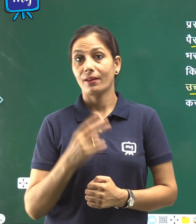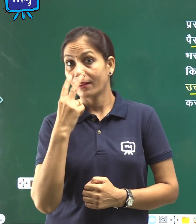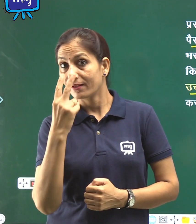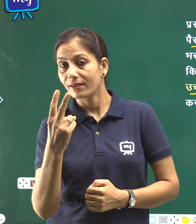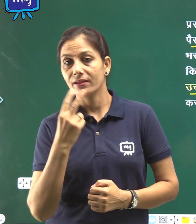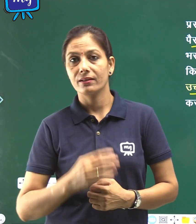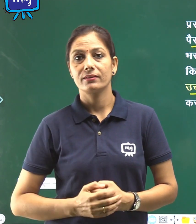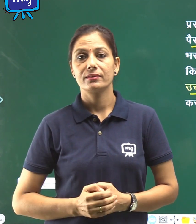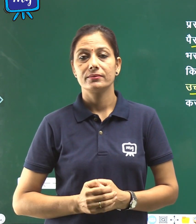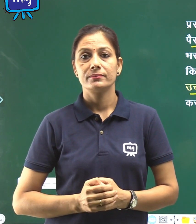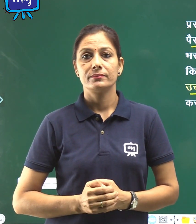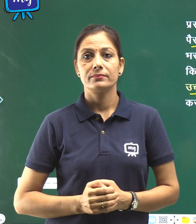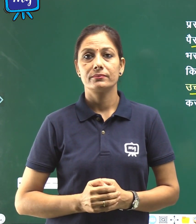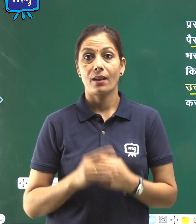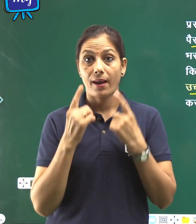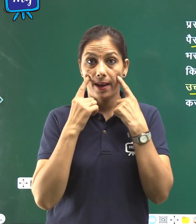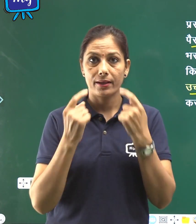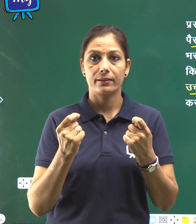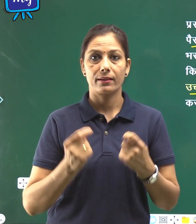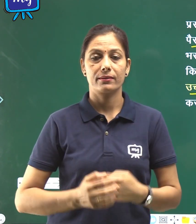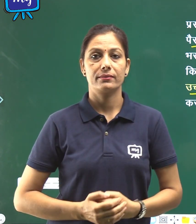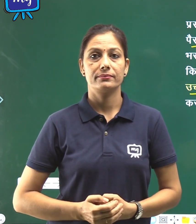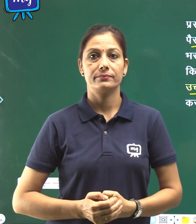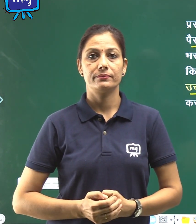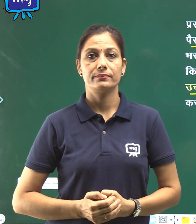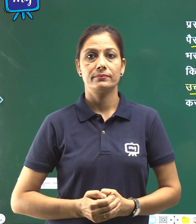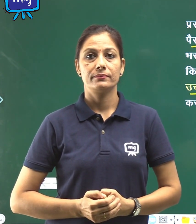देखने की कोशिश करता है।